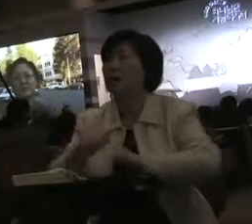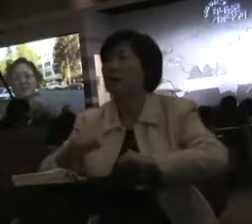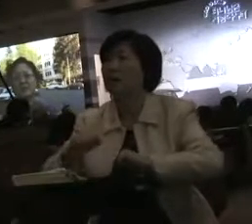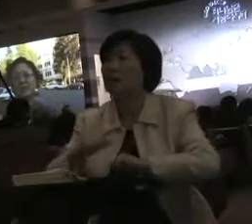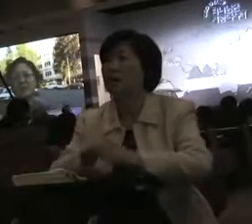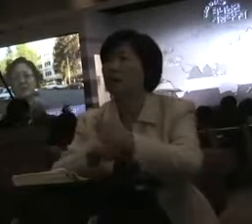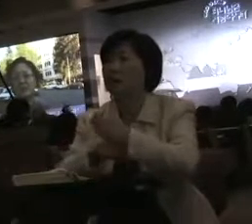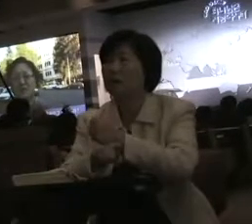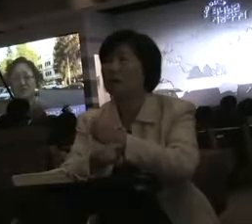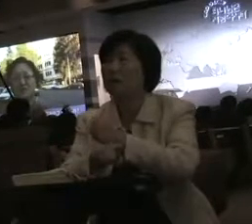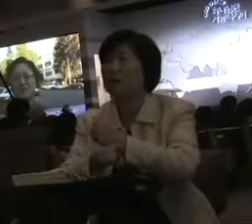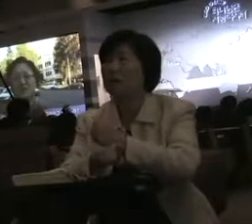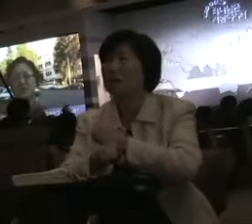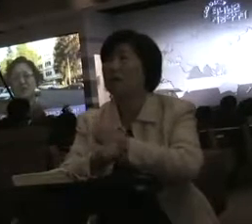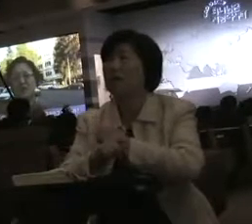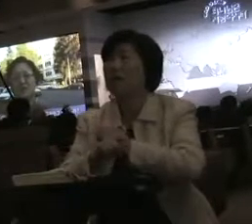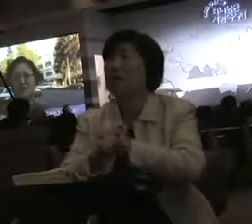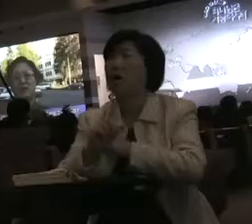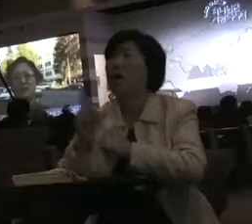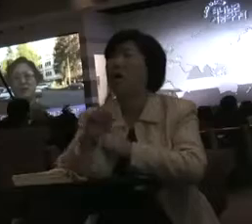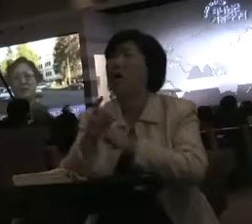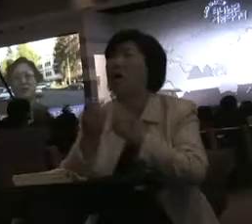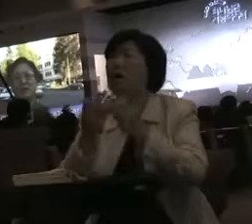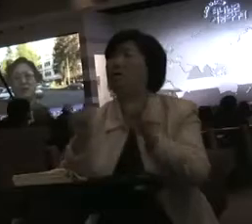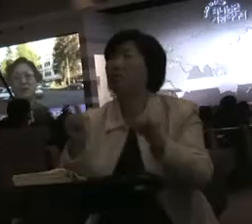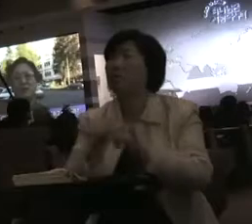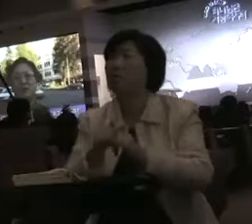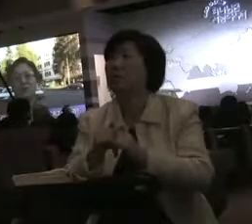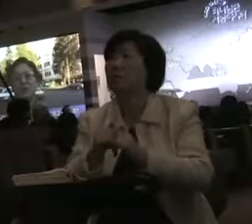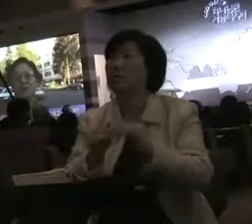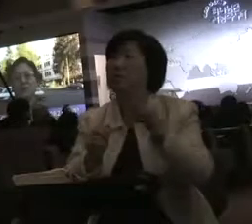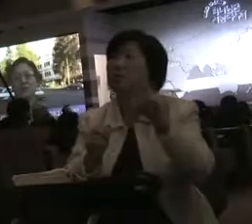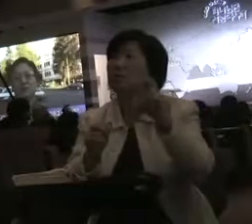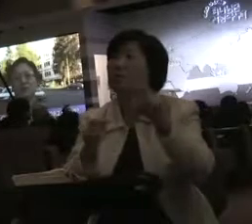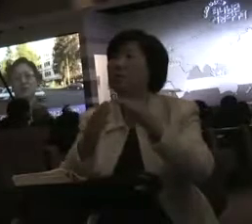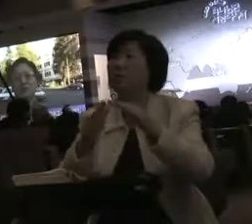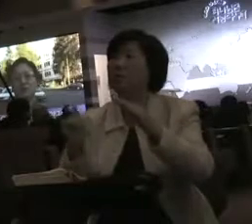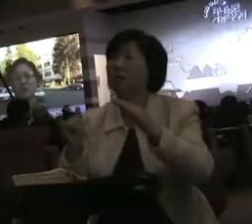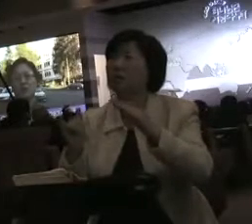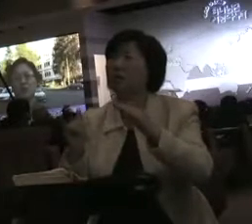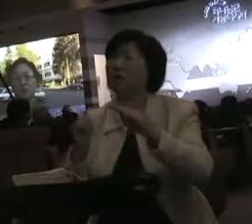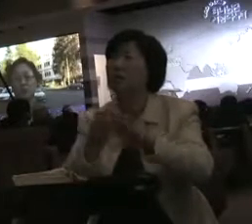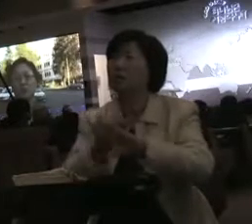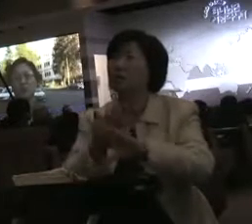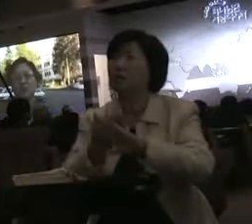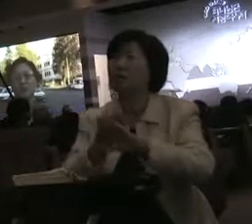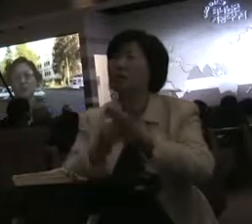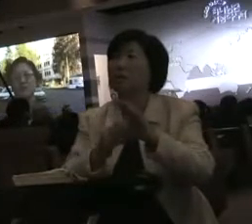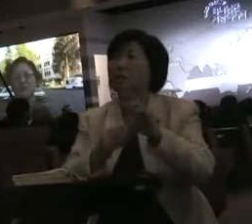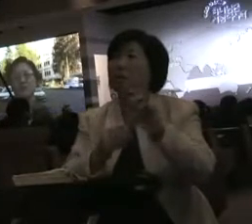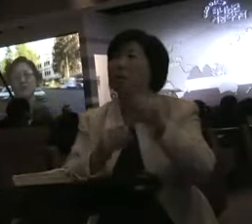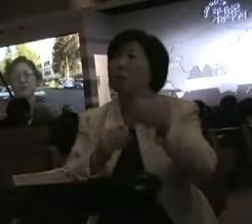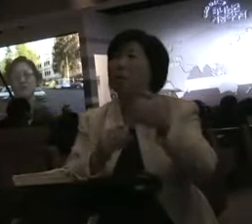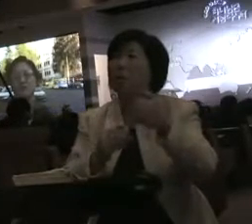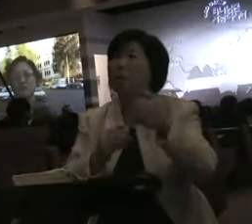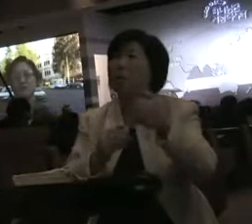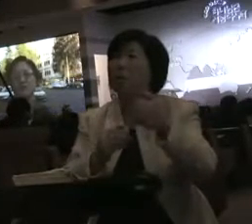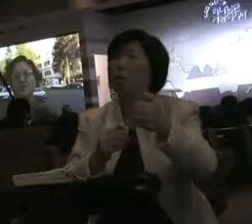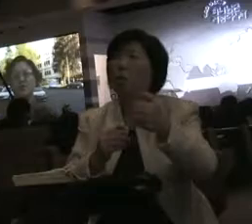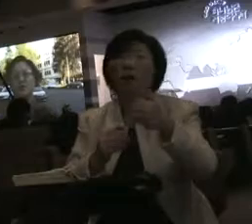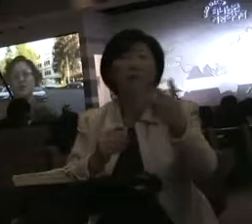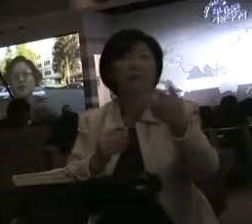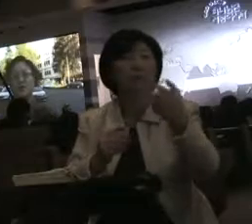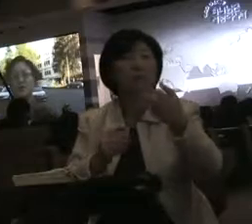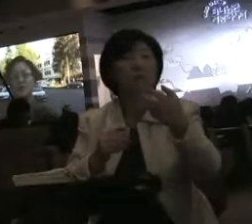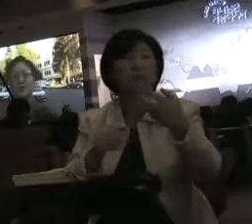의미합니다. 우리 순장님 한 20여 가정과 그 다음에 한 또 다른 순원들 포함한 50여 가정, 한